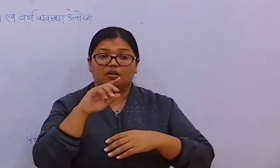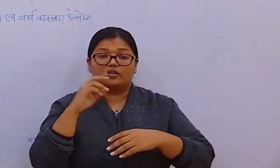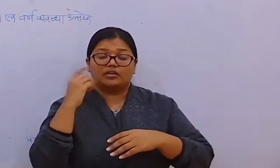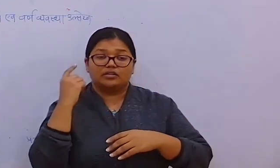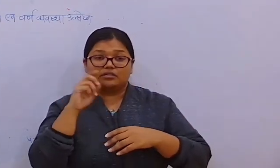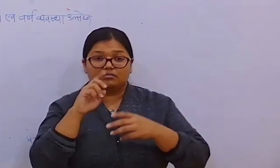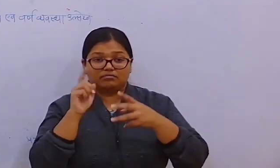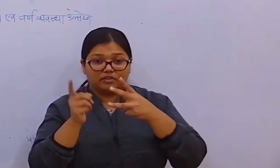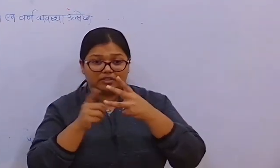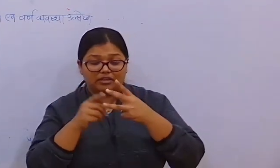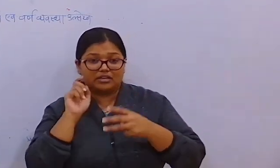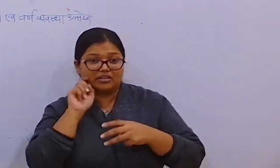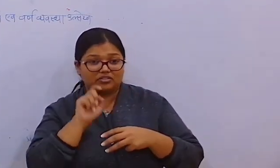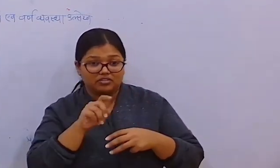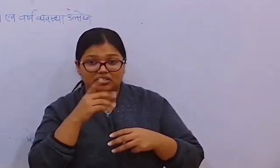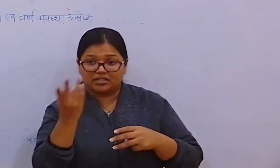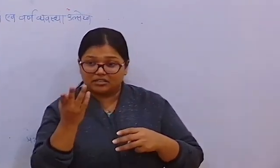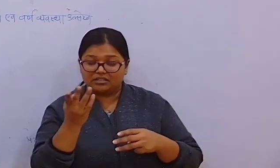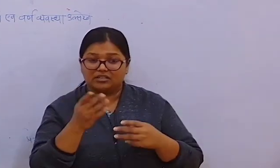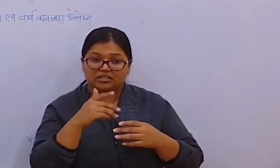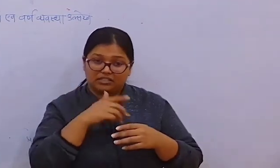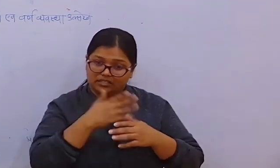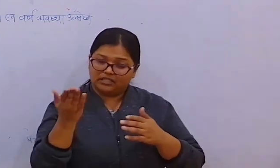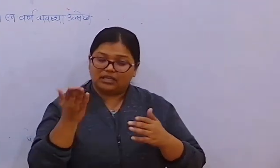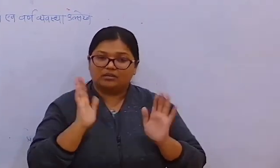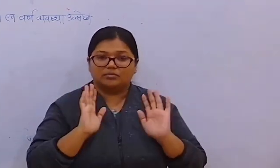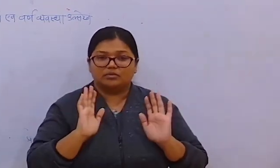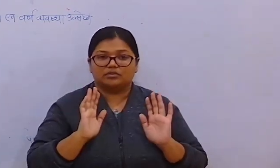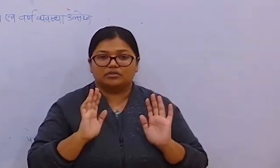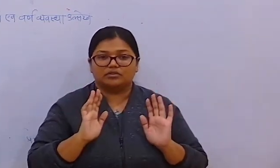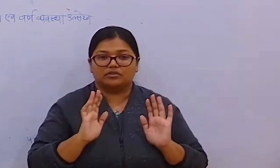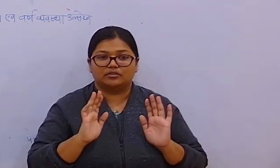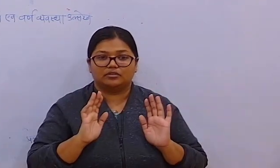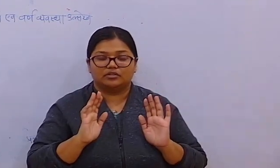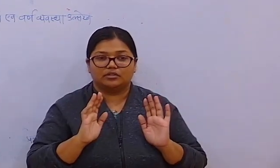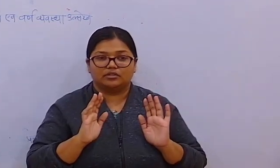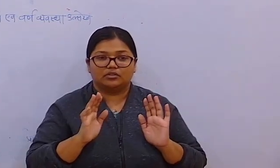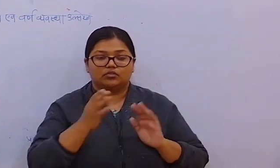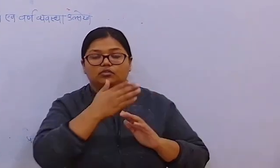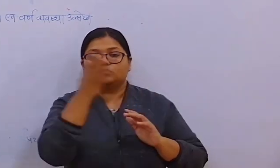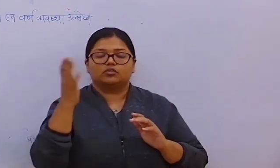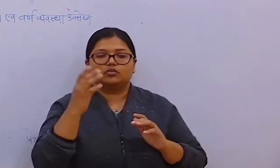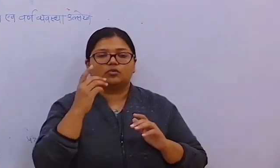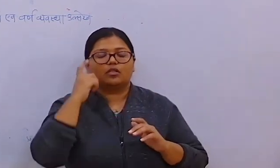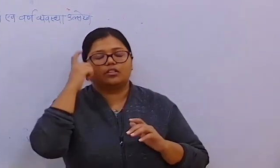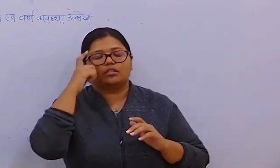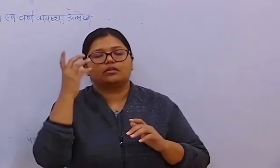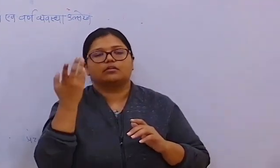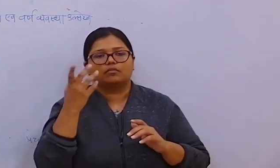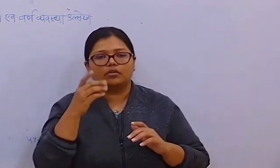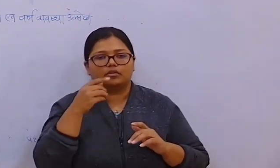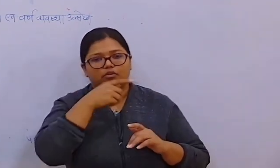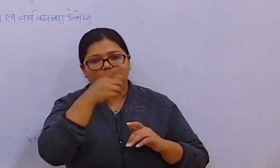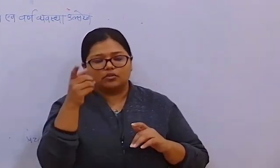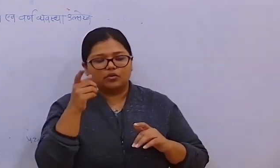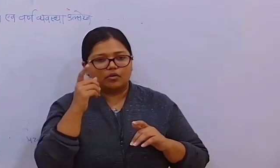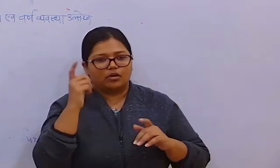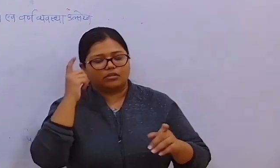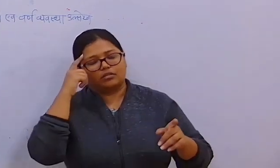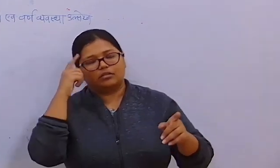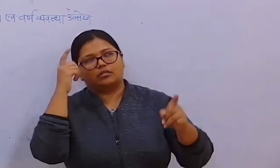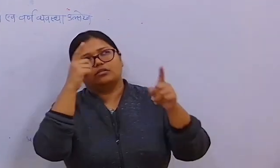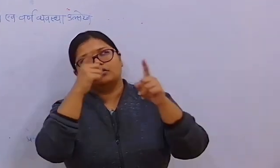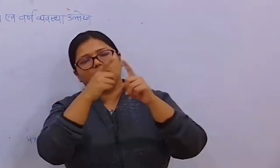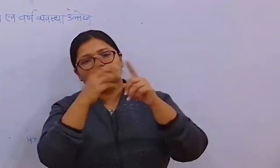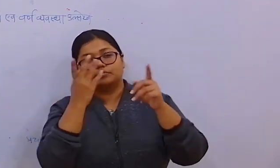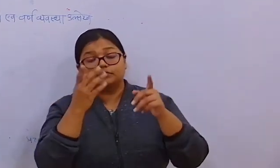ना है, लक्ष्य ये भी है कि आप किसी एक संस्था में आप एक पोजीशन में पहुंचे, केवल पढ़ाई ना करें, आप एक